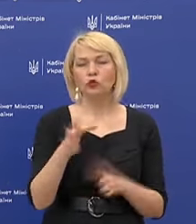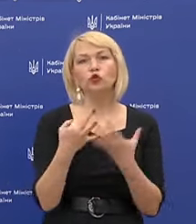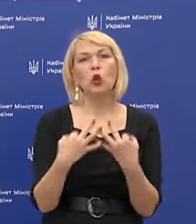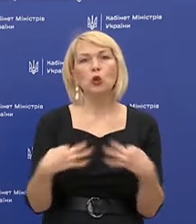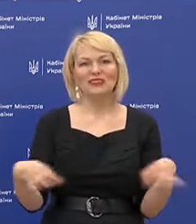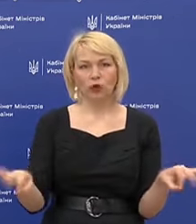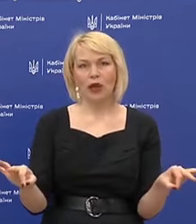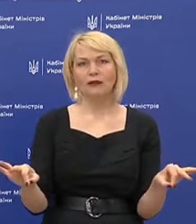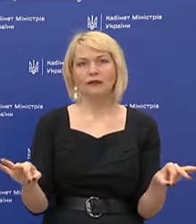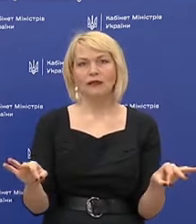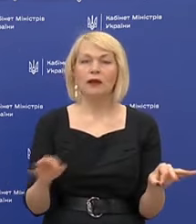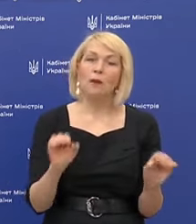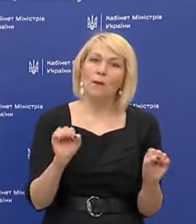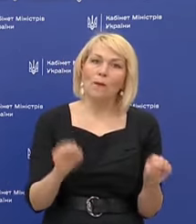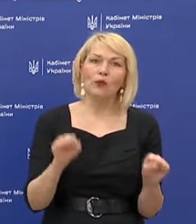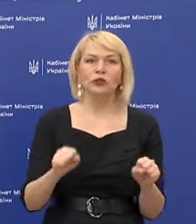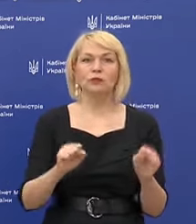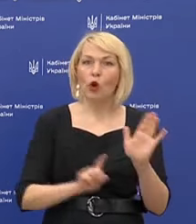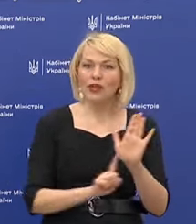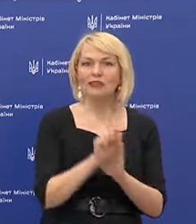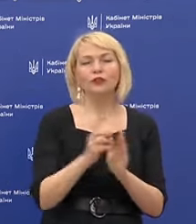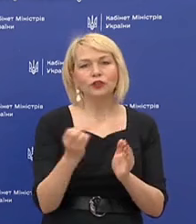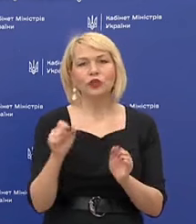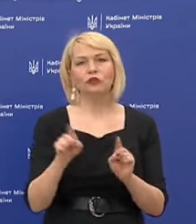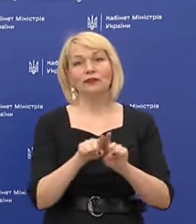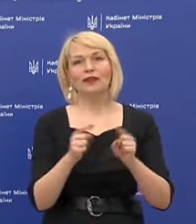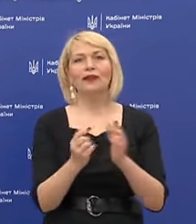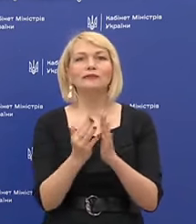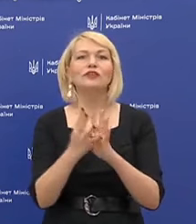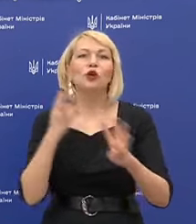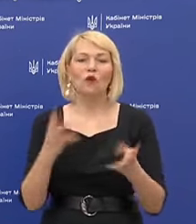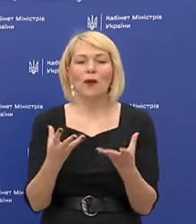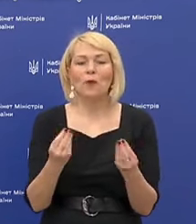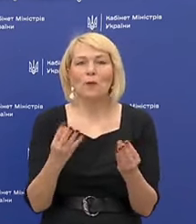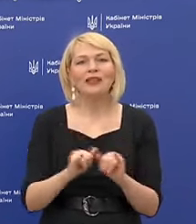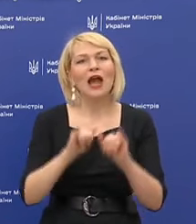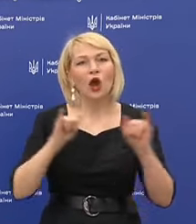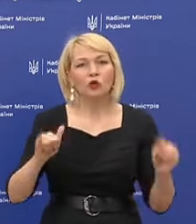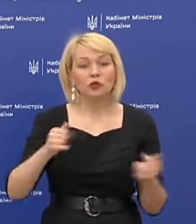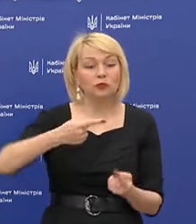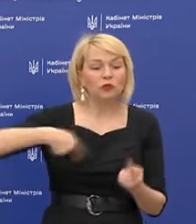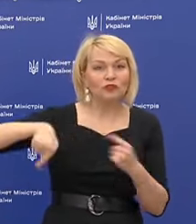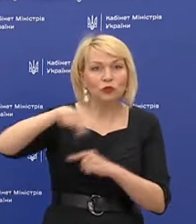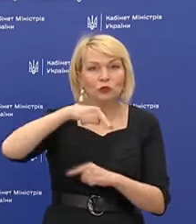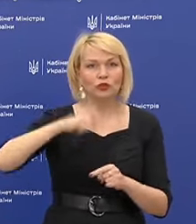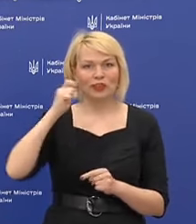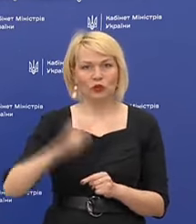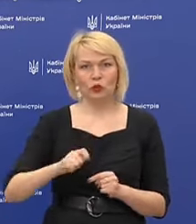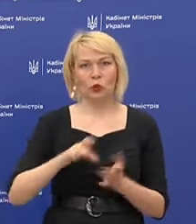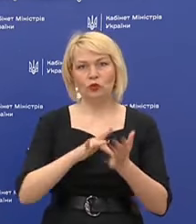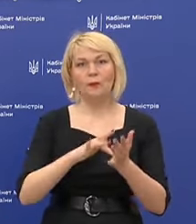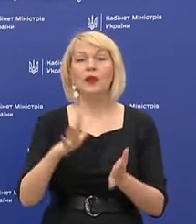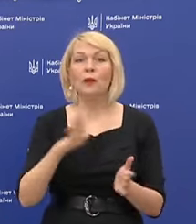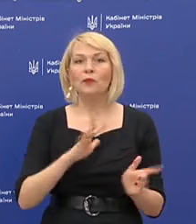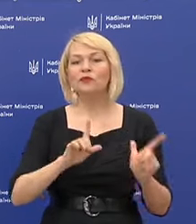дозволяти, ну, можемо ініціювати ще одне таке чергове пом'якшення саме для розвитку внутрішнього туризму. Також був